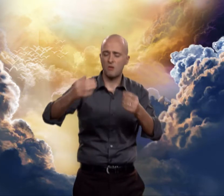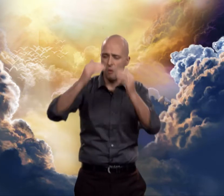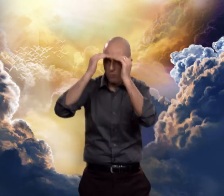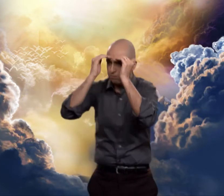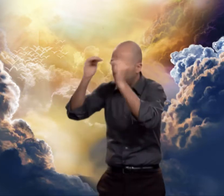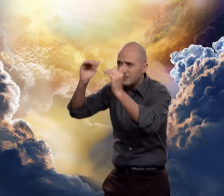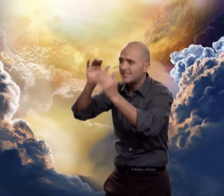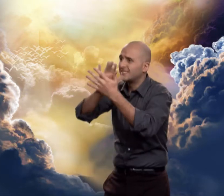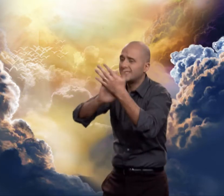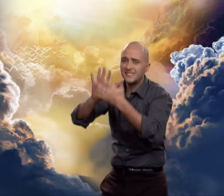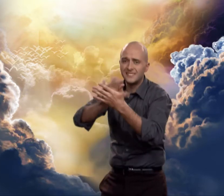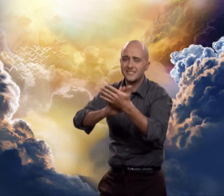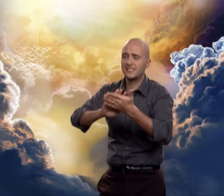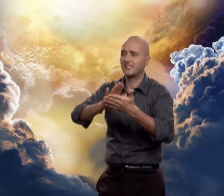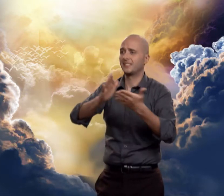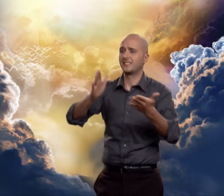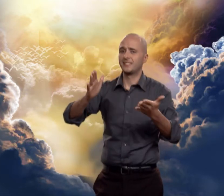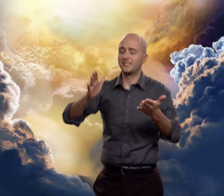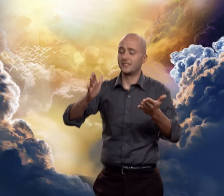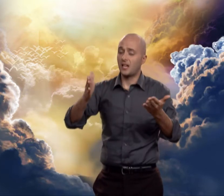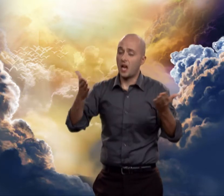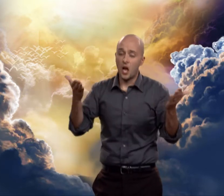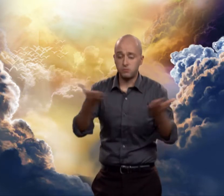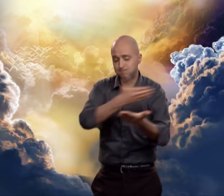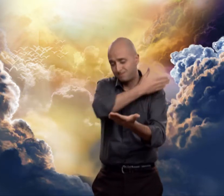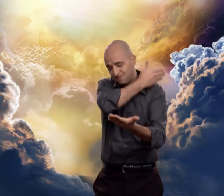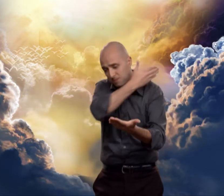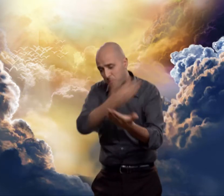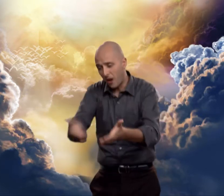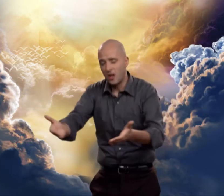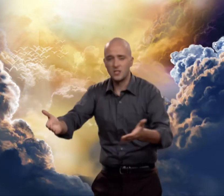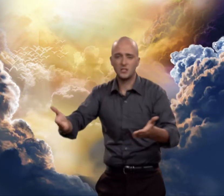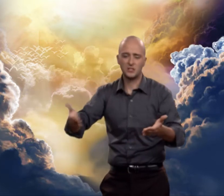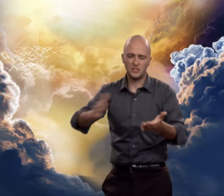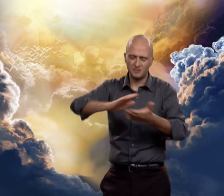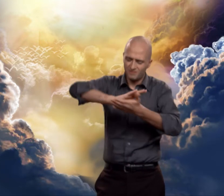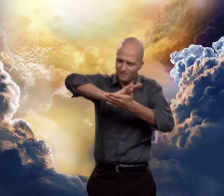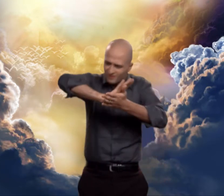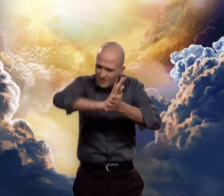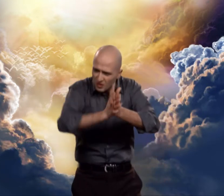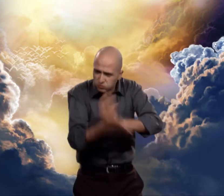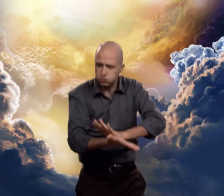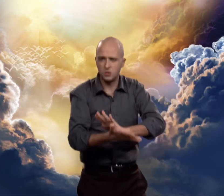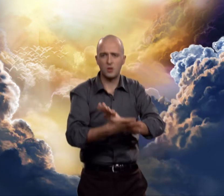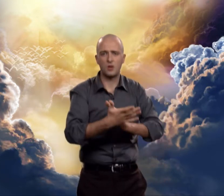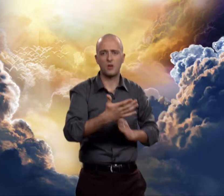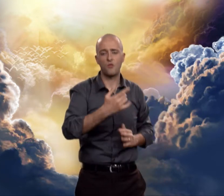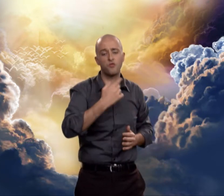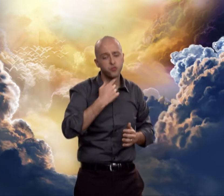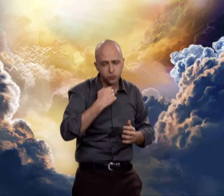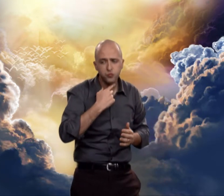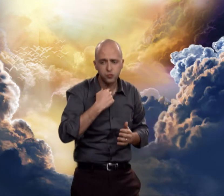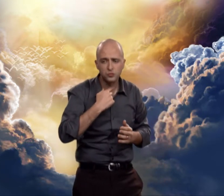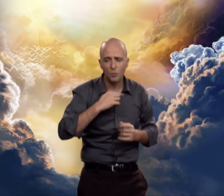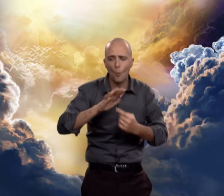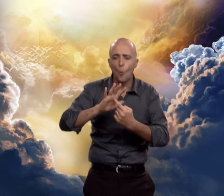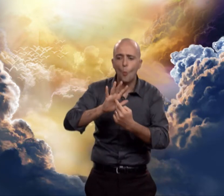rosto iluminado com sua glória. Imediatamente surge no leste uma pequena nuvem escura. É a nuvem que